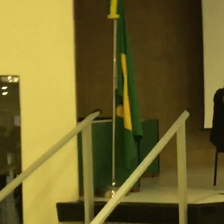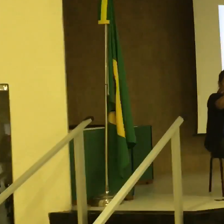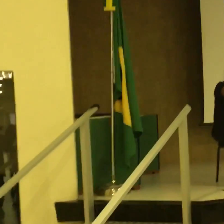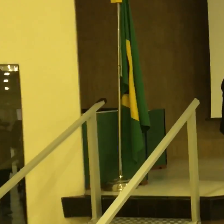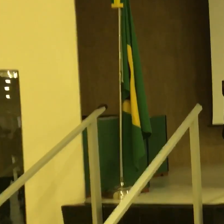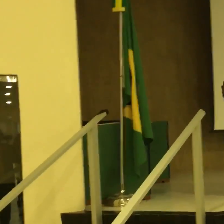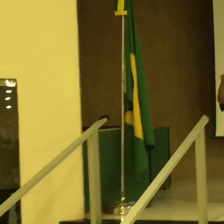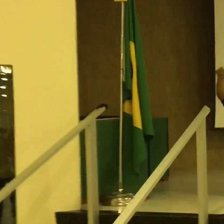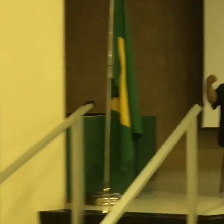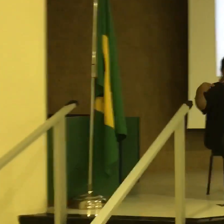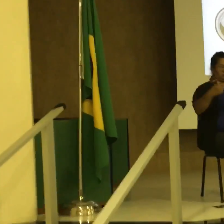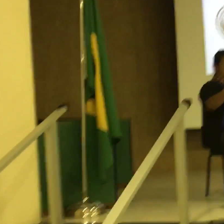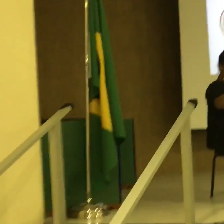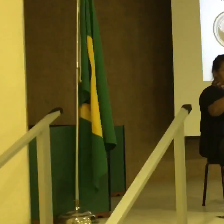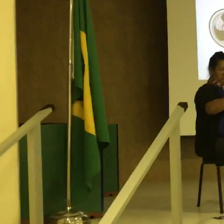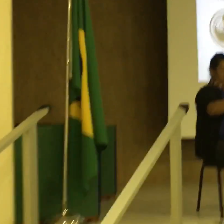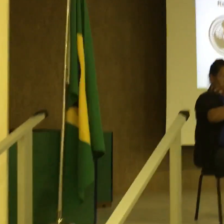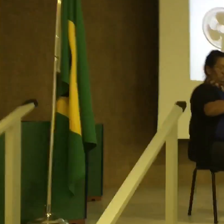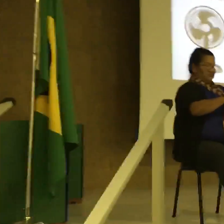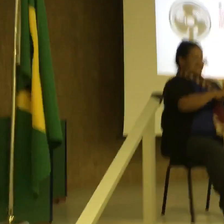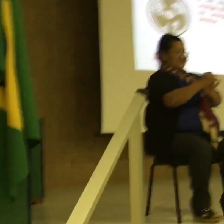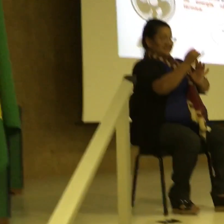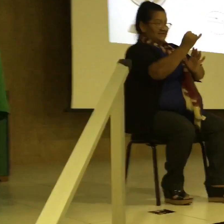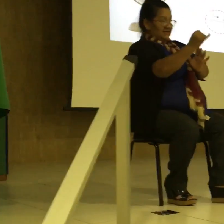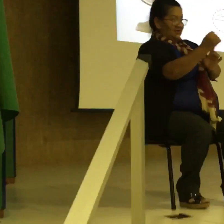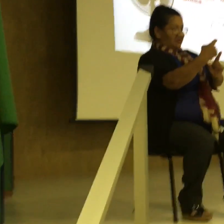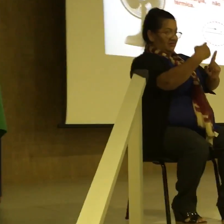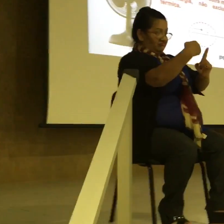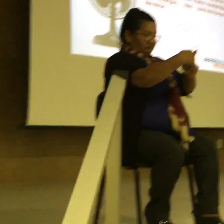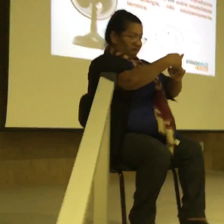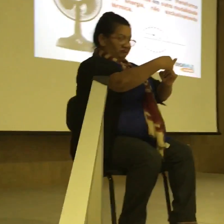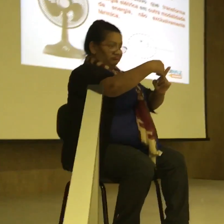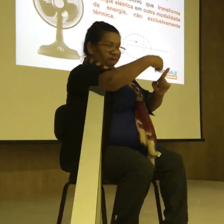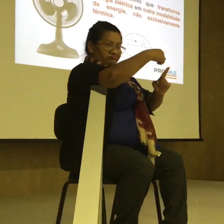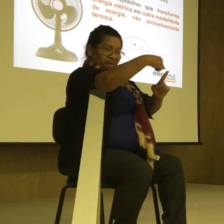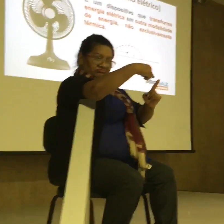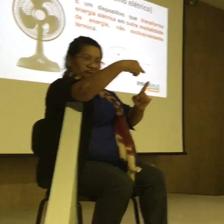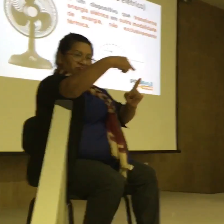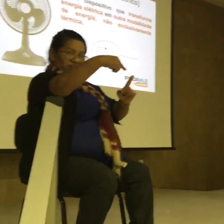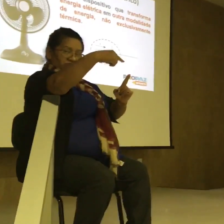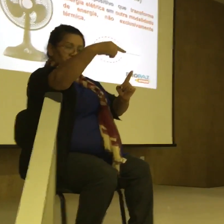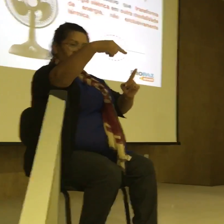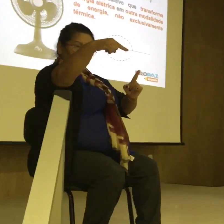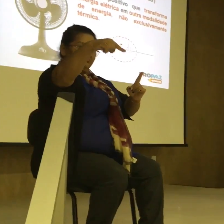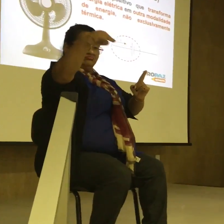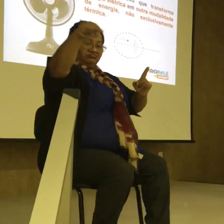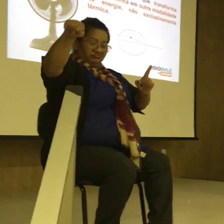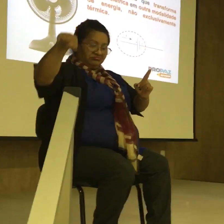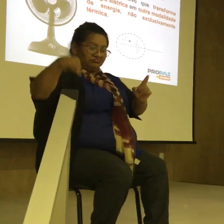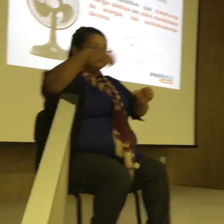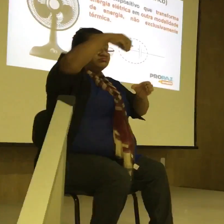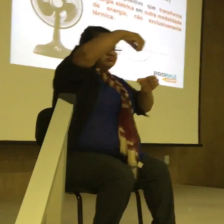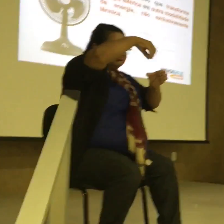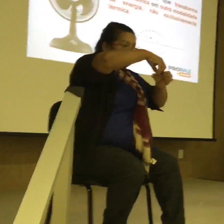da corrente. Se a corrente elétrica entra no polo positivo,